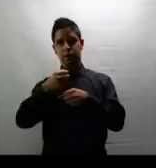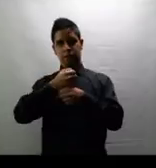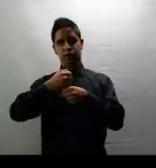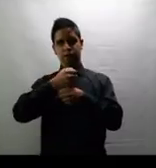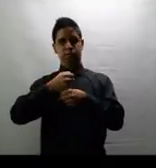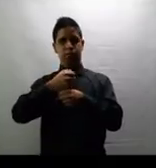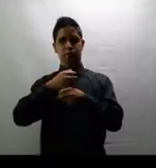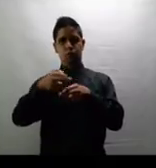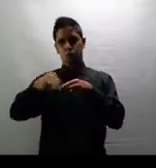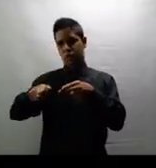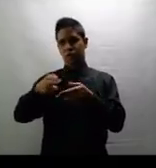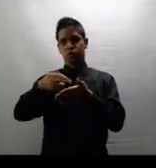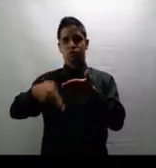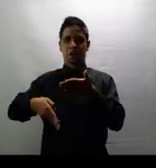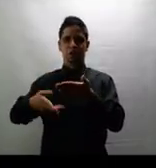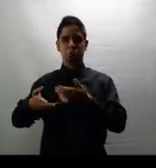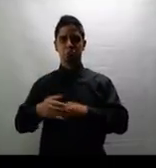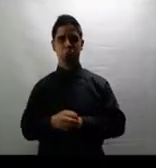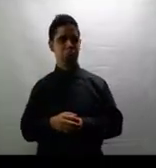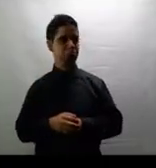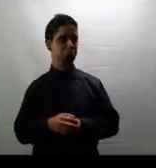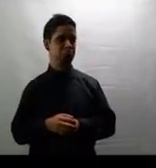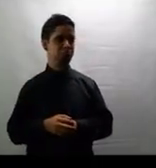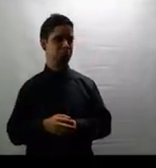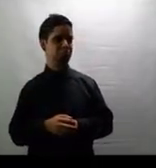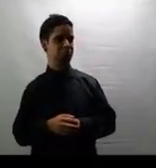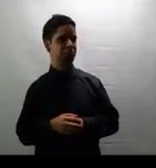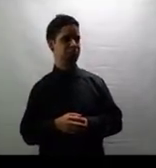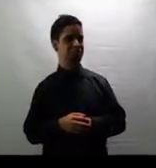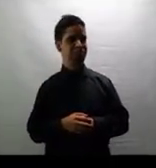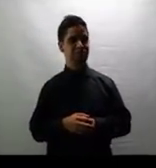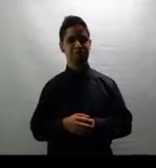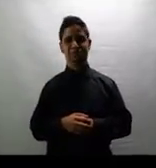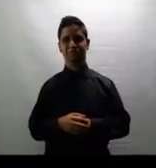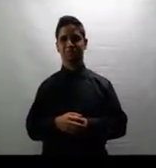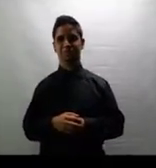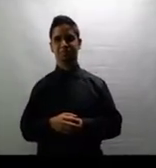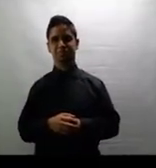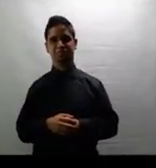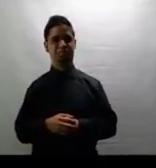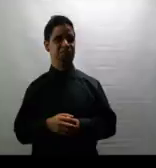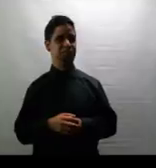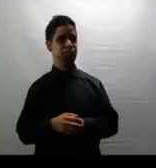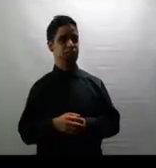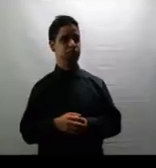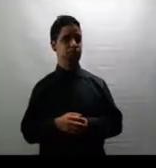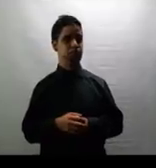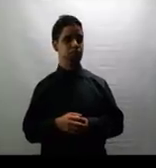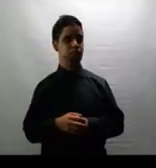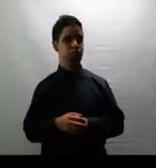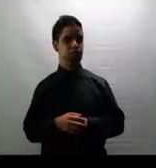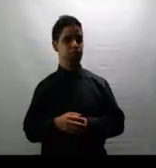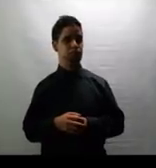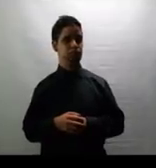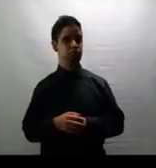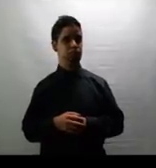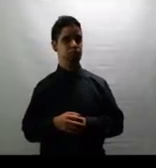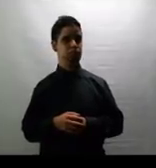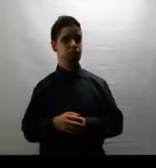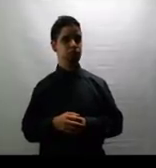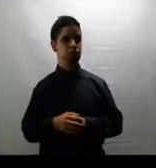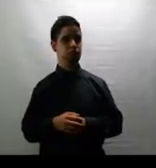cortado y así mismo ay qué cosa más mira y tenemos que decirle a la gente